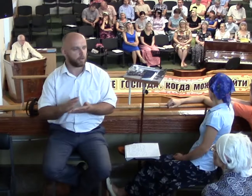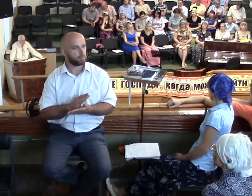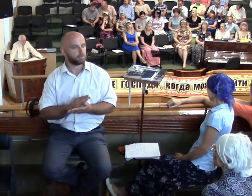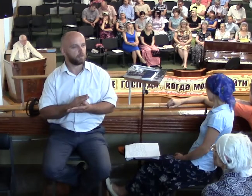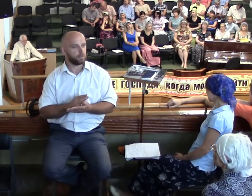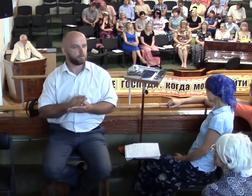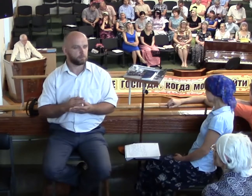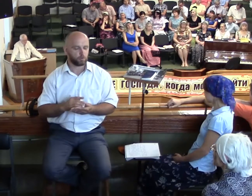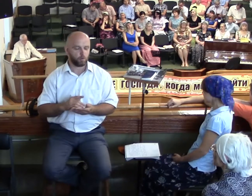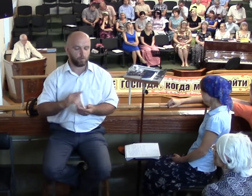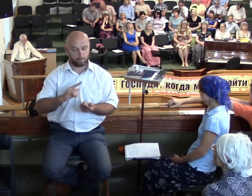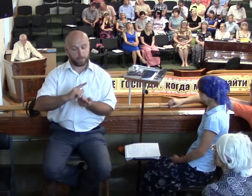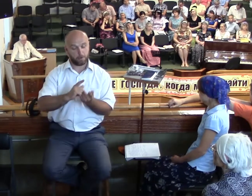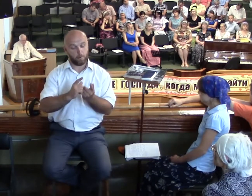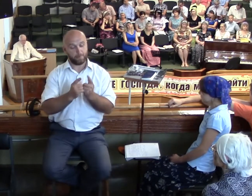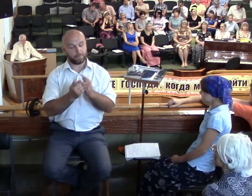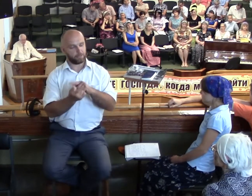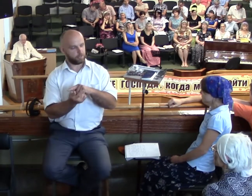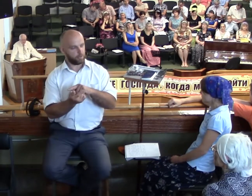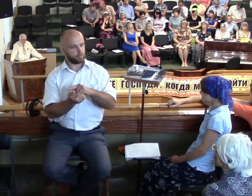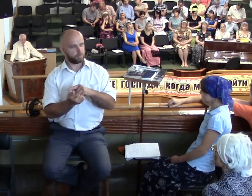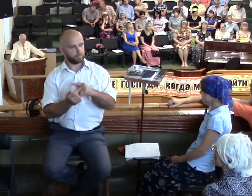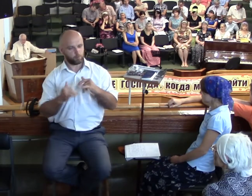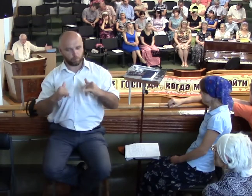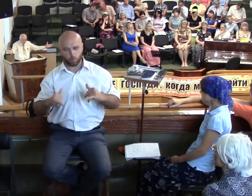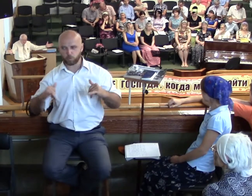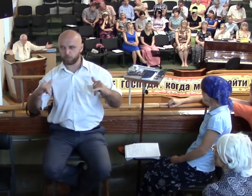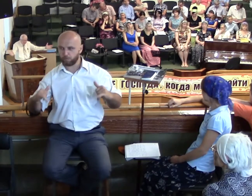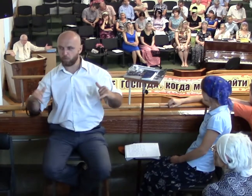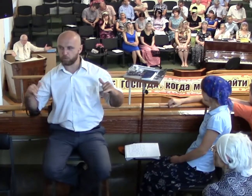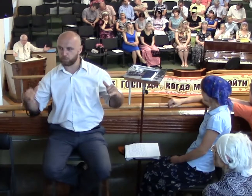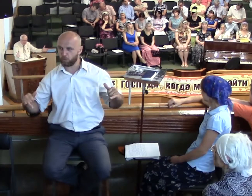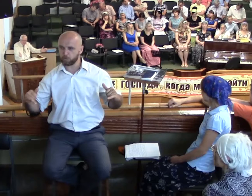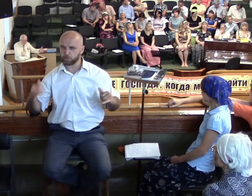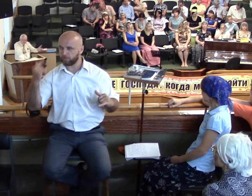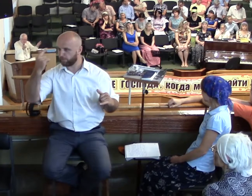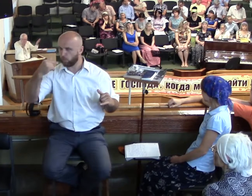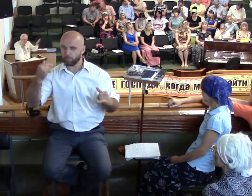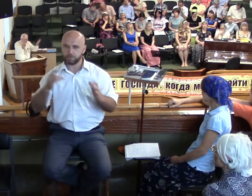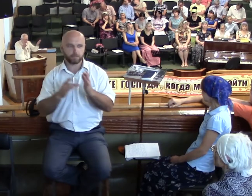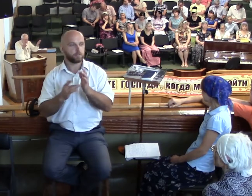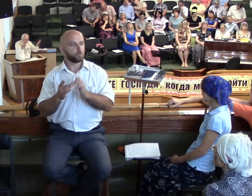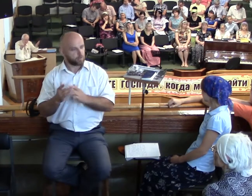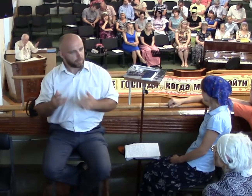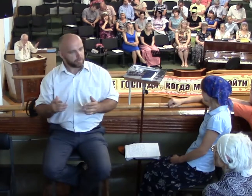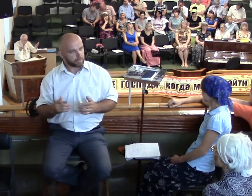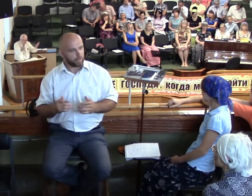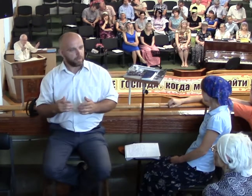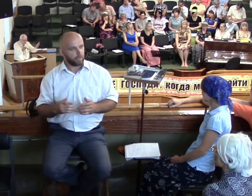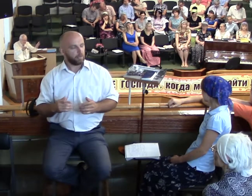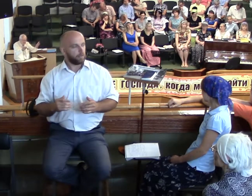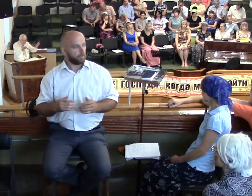человек, все больше на Христа похоже. Друзья дорогие, поэтому мы, если будем освящаться, наша церковь